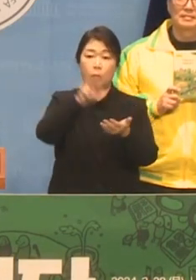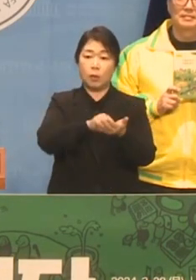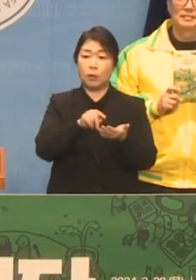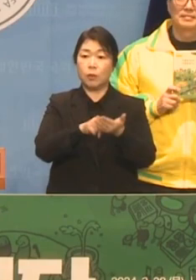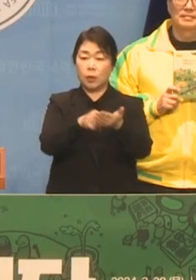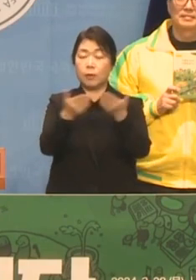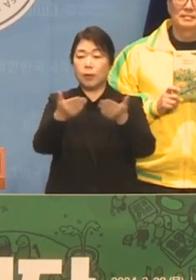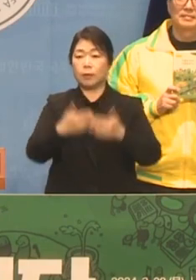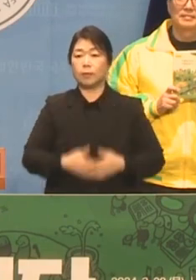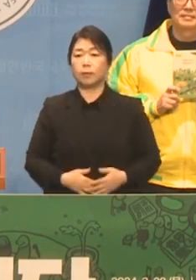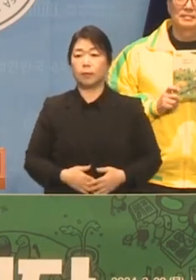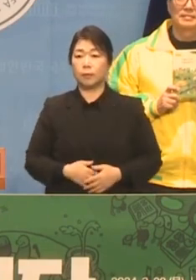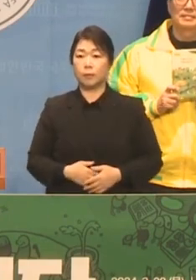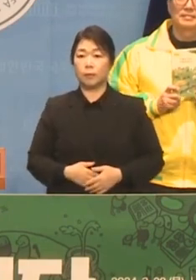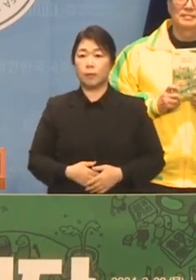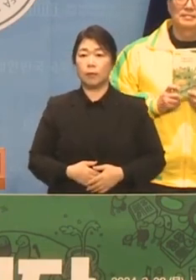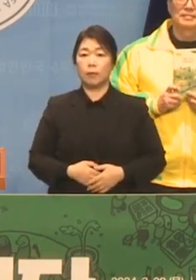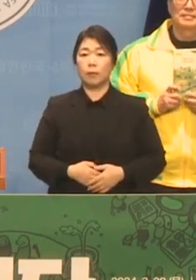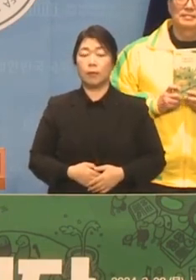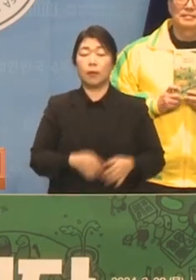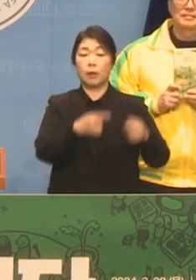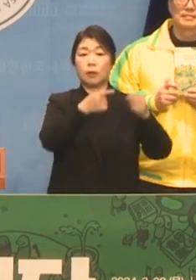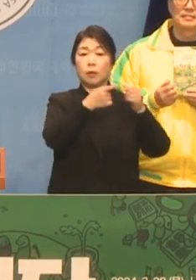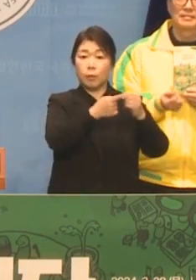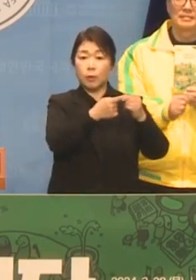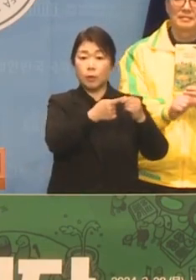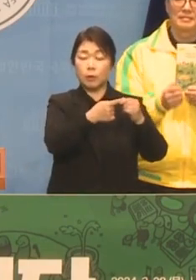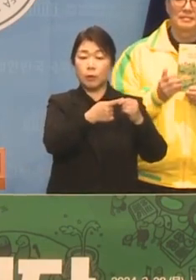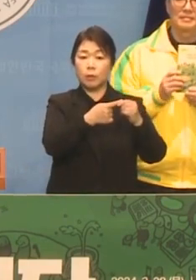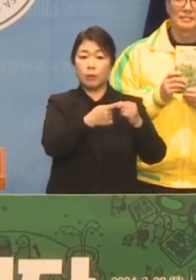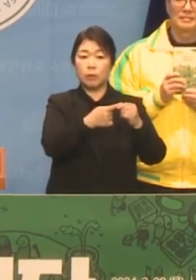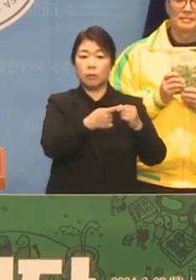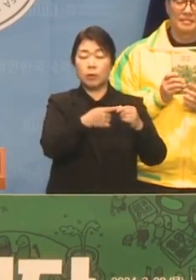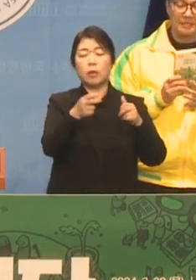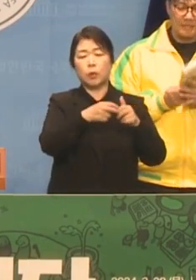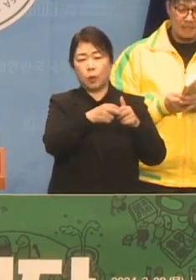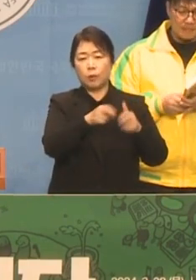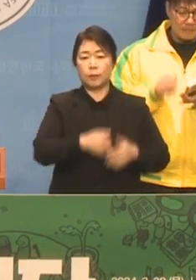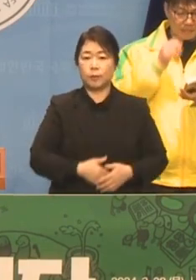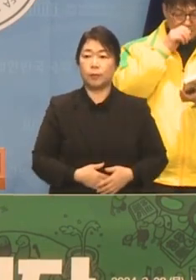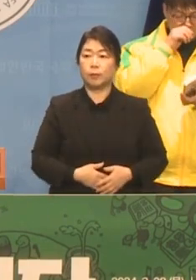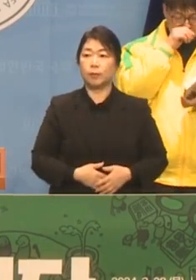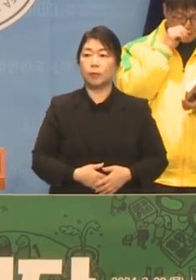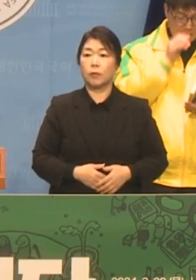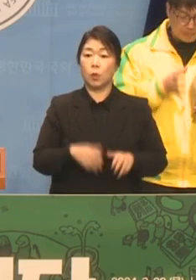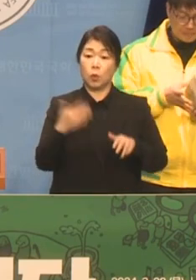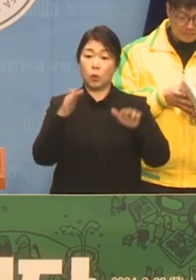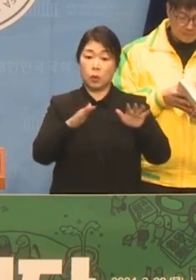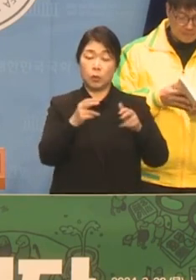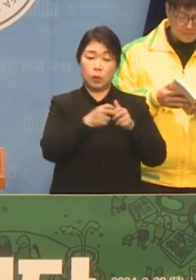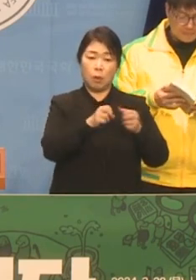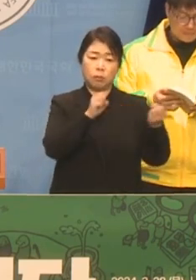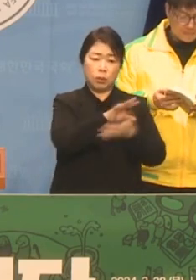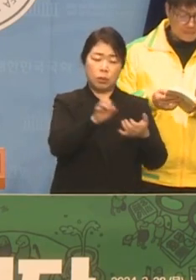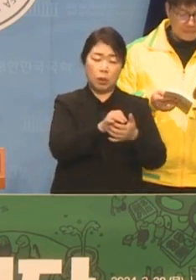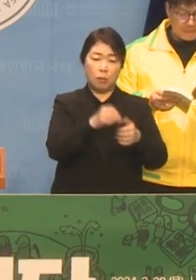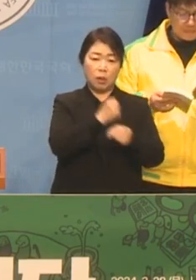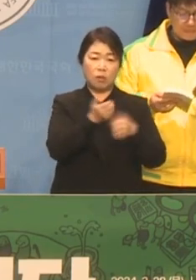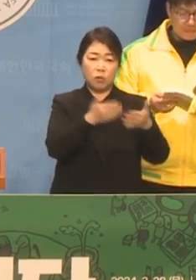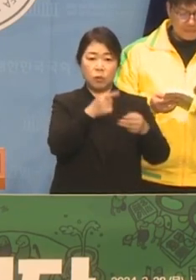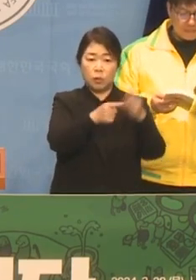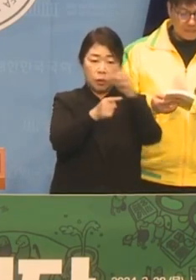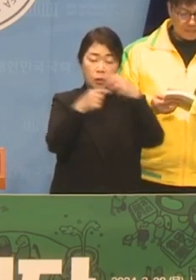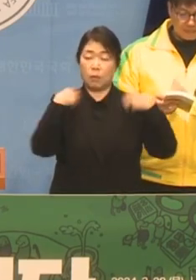소개드리겠습니다 첫 번째 과제 의류입니다 의료 대란 조장하는 윤성열 정권